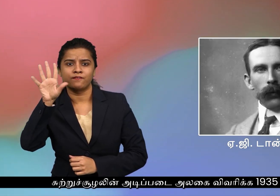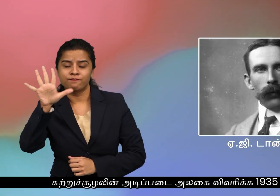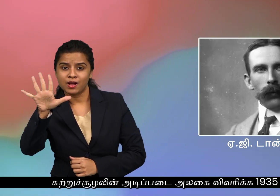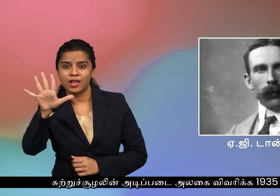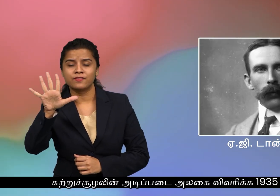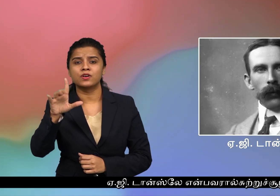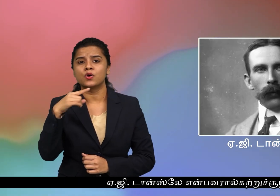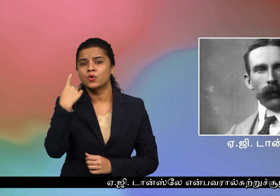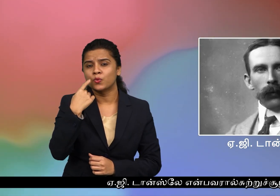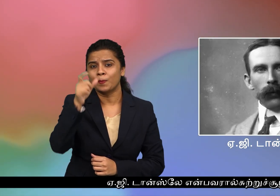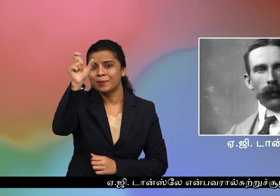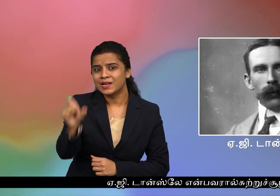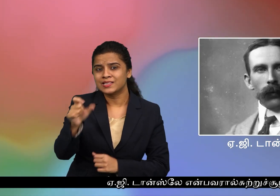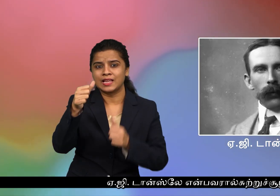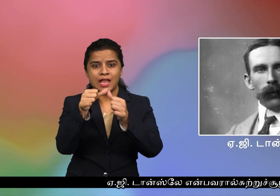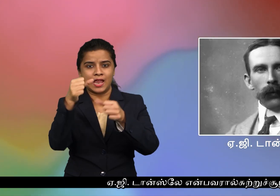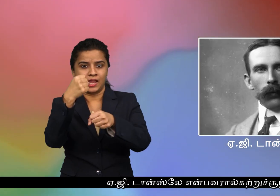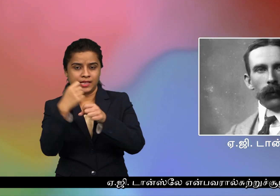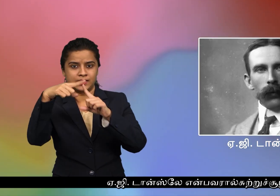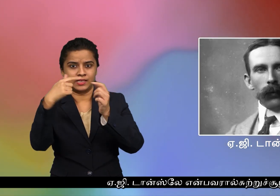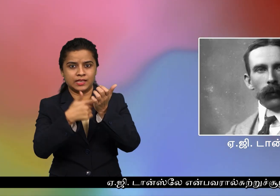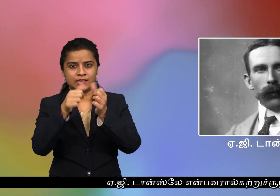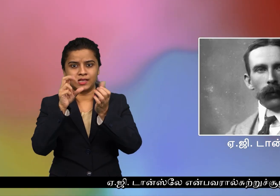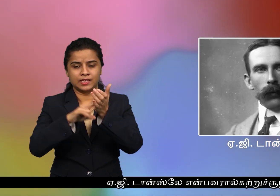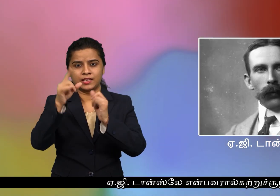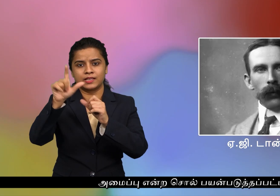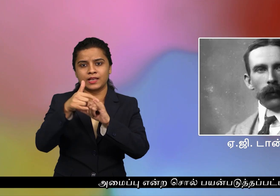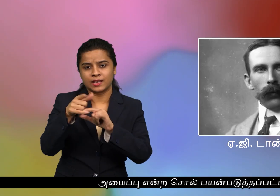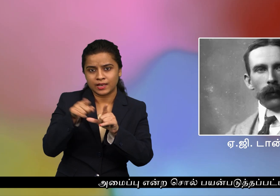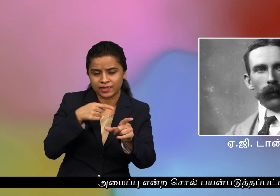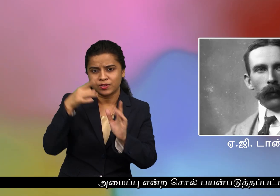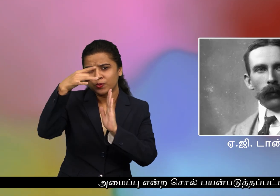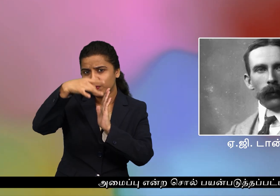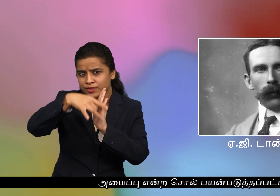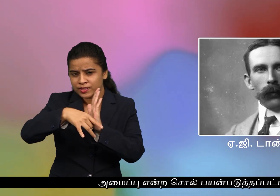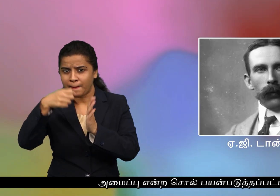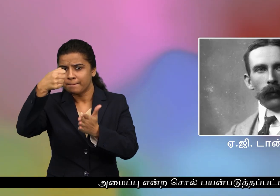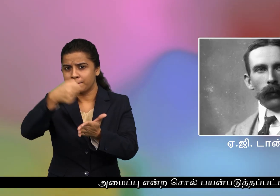1935ஆம் ஆண்டில் ஏ.ஜி. டான்ஸ்லே என்பவரால் சுற்றுச்சூழல் அமைப்பு என்ற சொல்